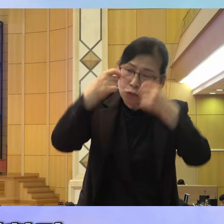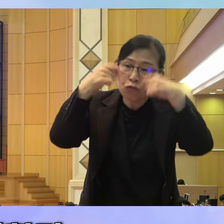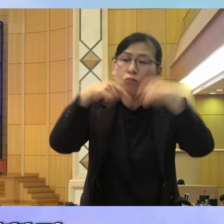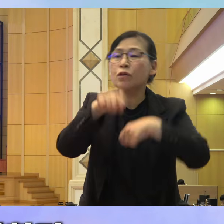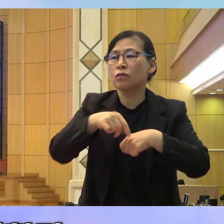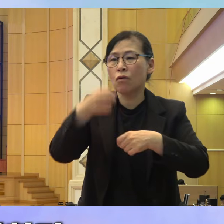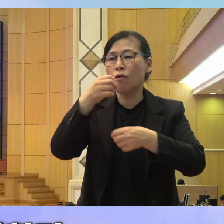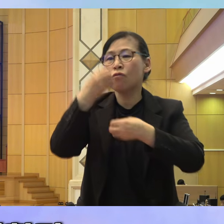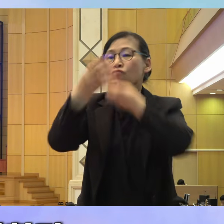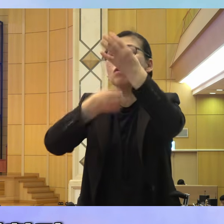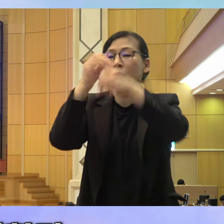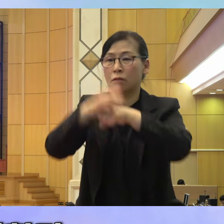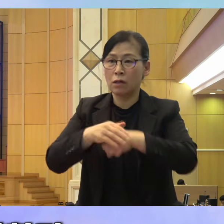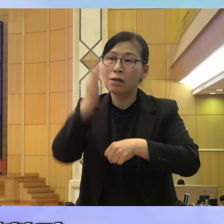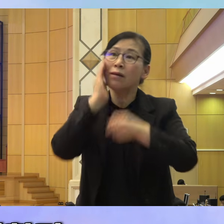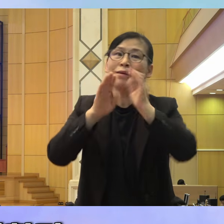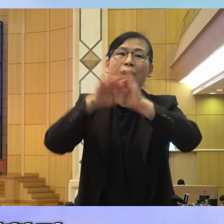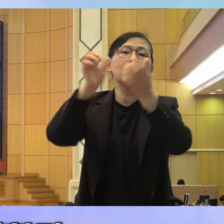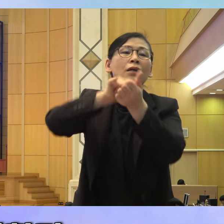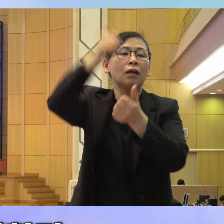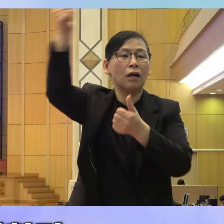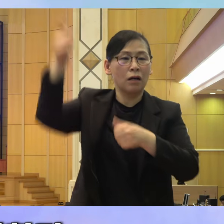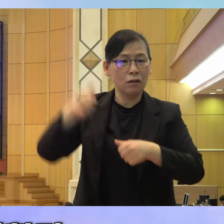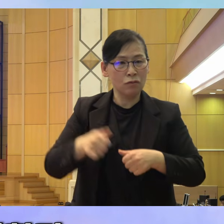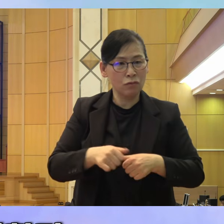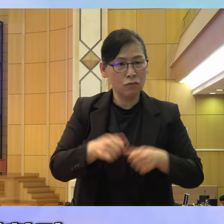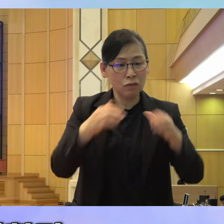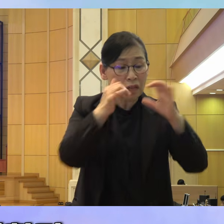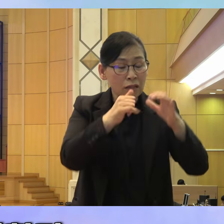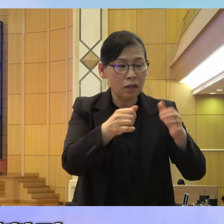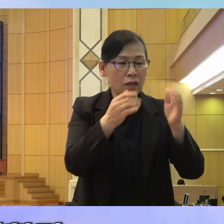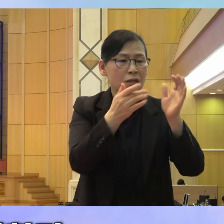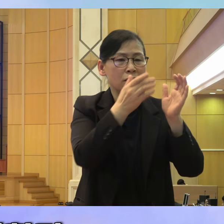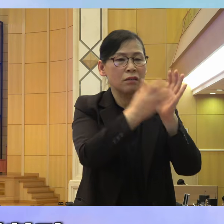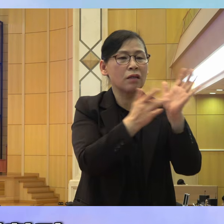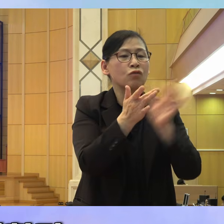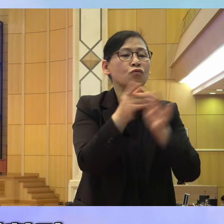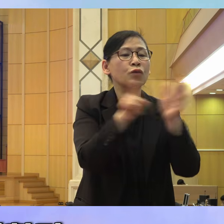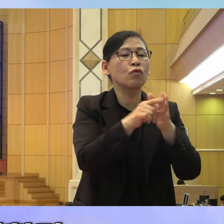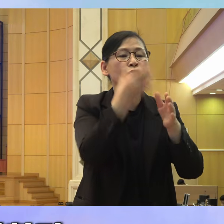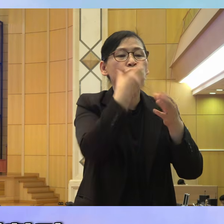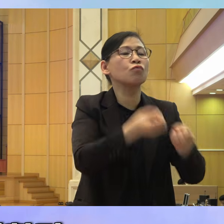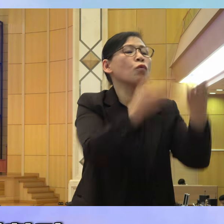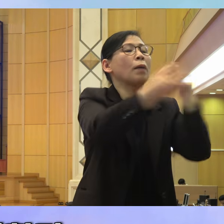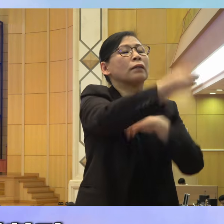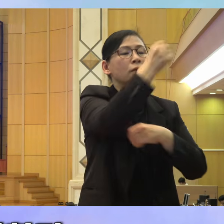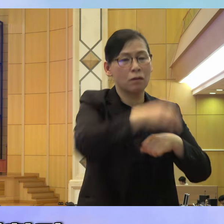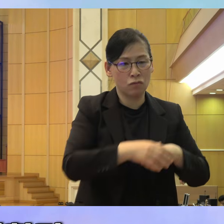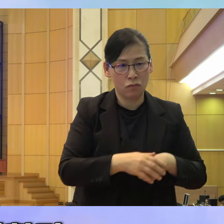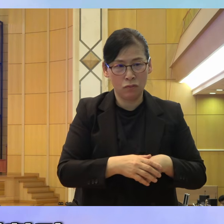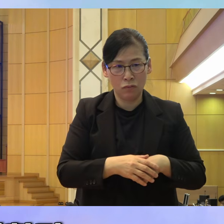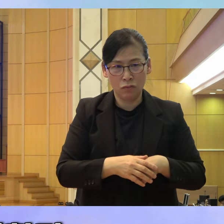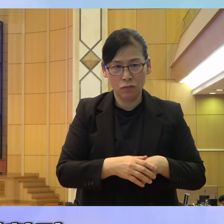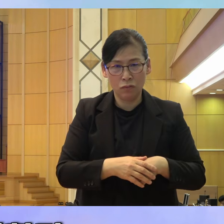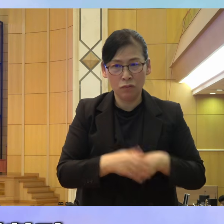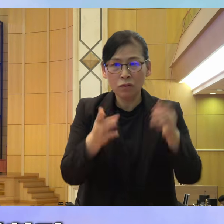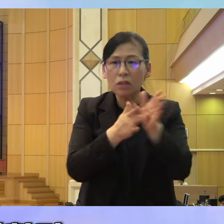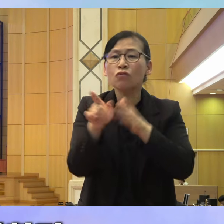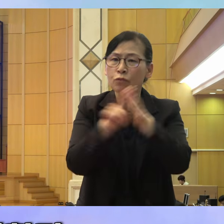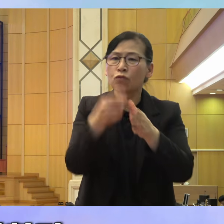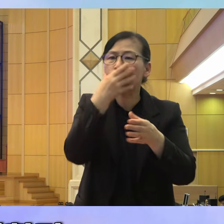여러분, 저는 이제 우리 어머니 천국에 가 계시잖아요. 천국에서도요 우리를 위해서 기도할 거예요. 이제 천국에 가면